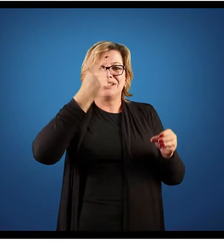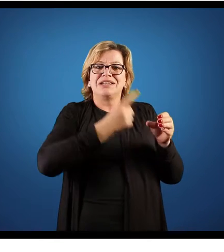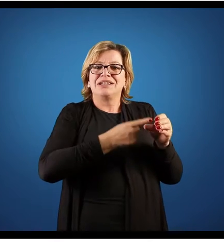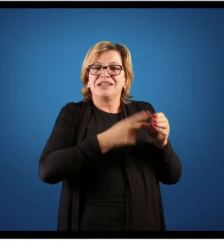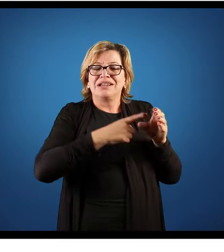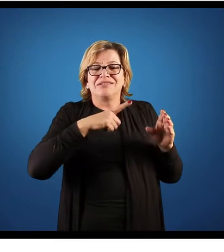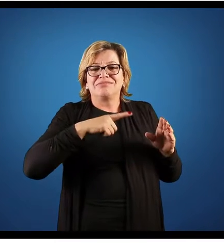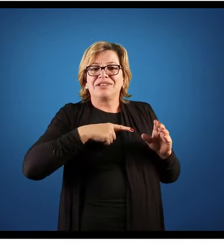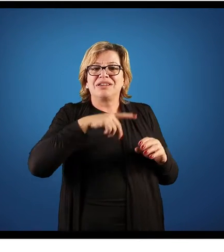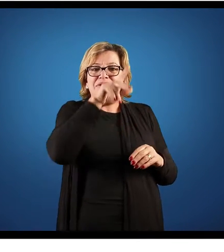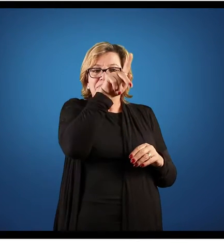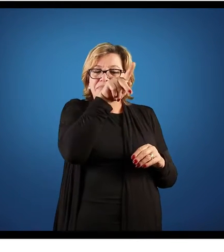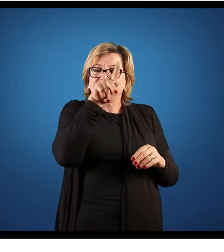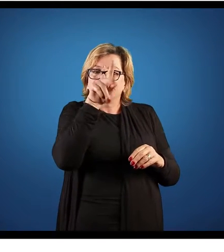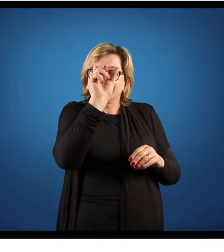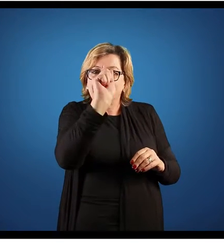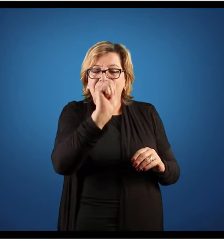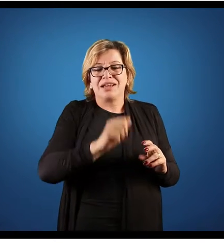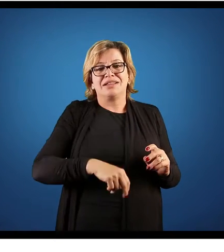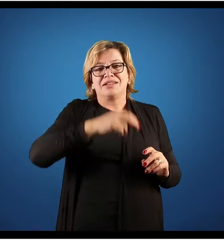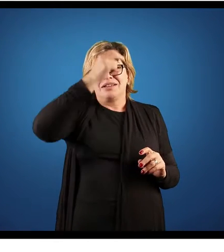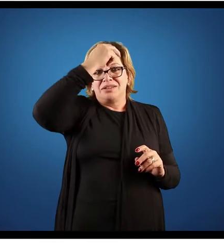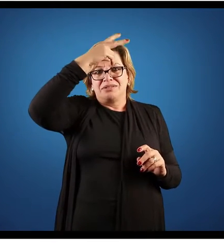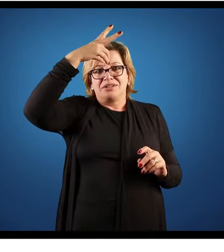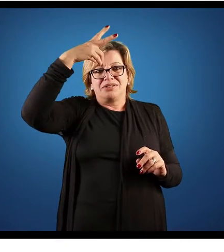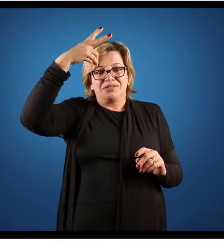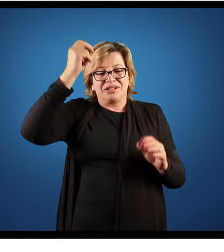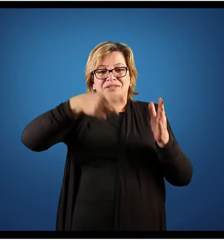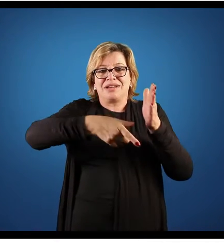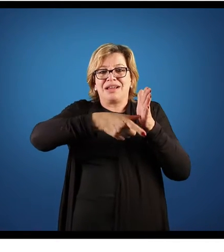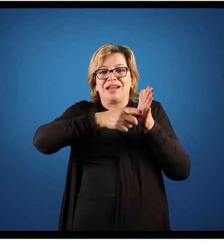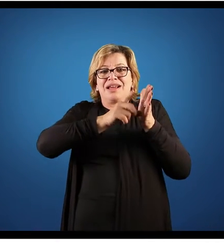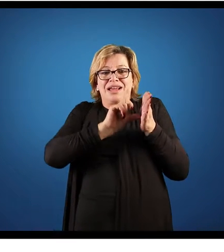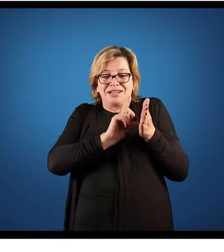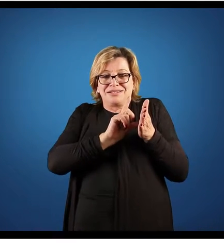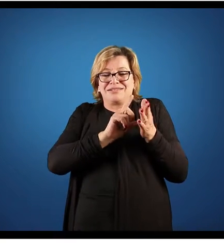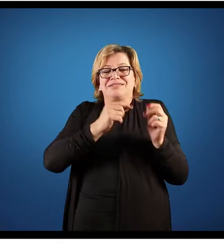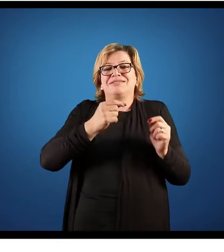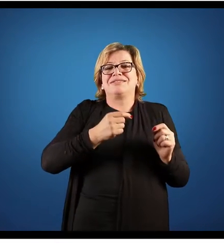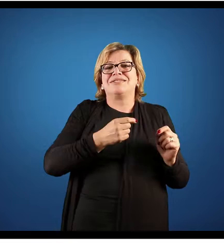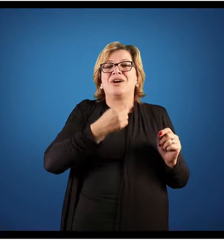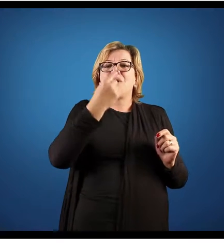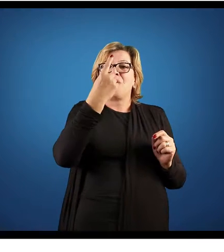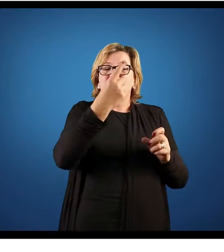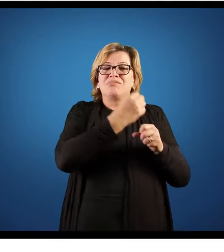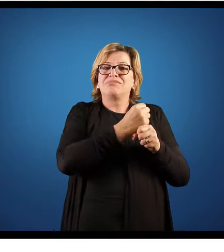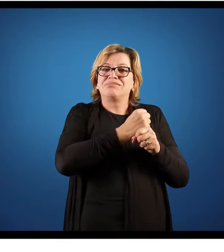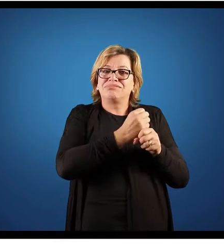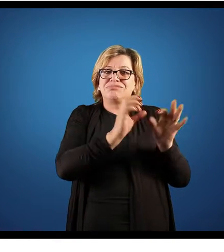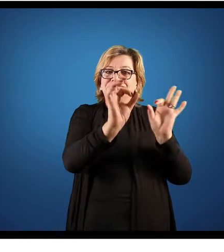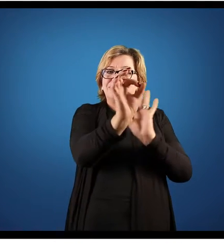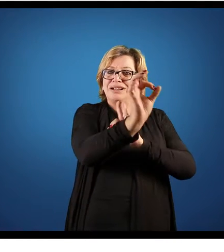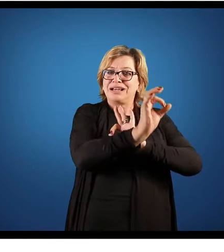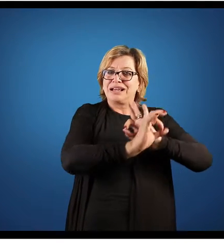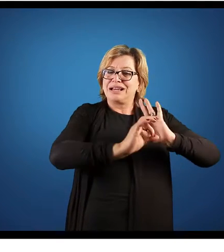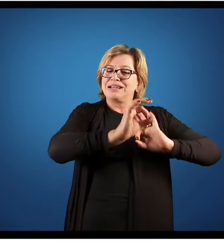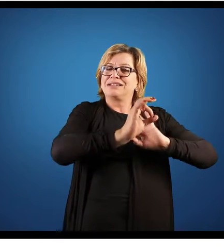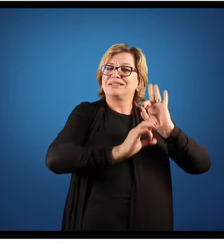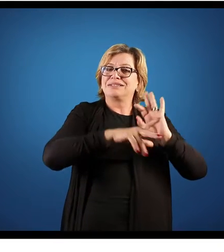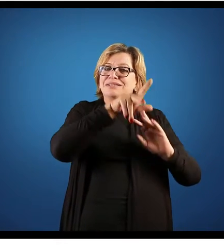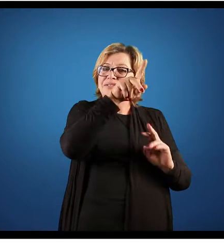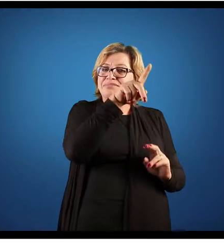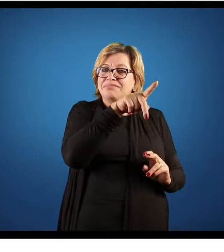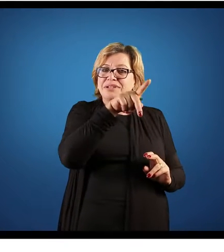plano plurianual então o que o prefeito que estava na gestão anterior há um ano ele é o povo ou né foi feito nem foi